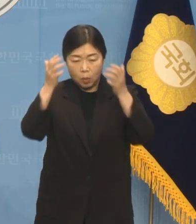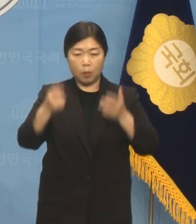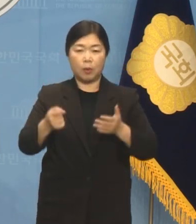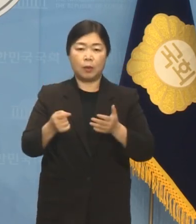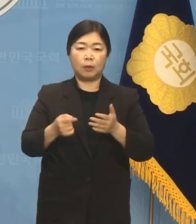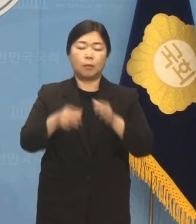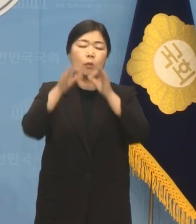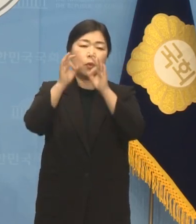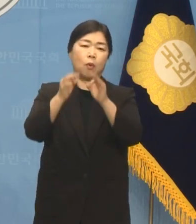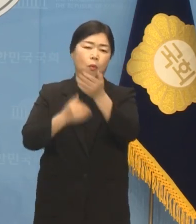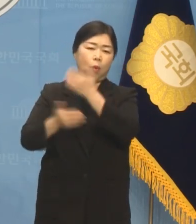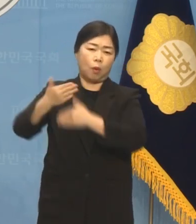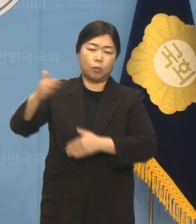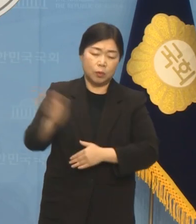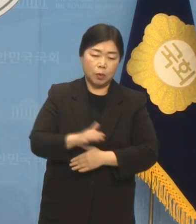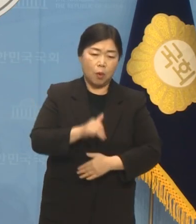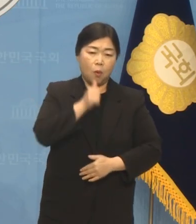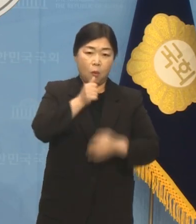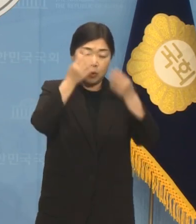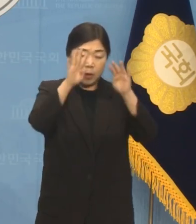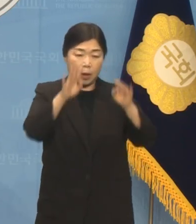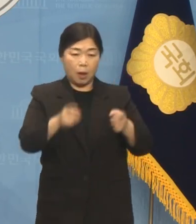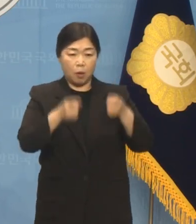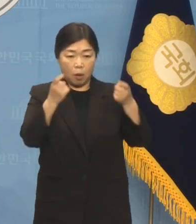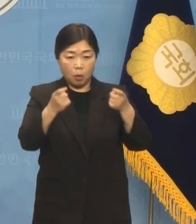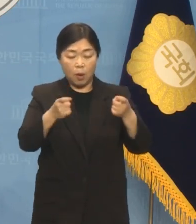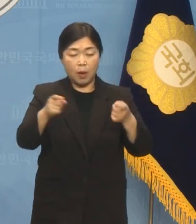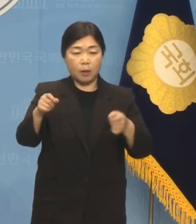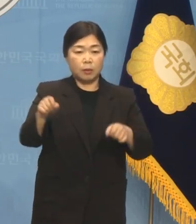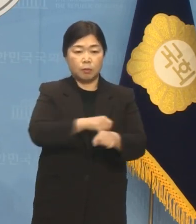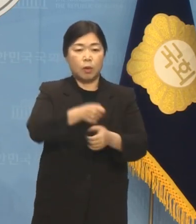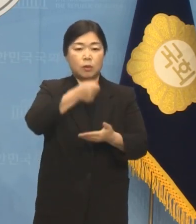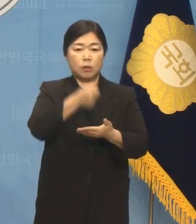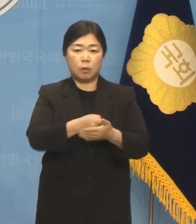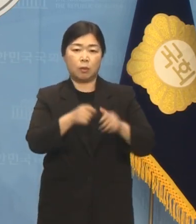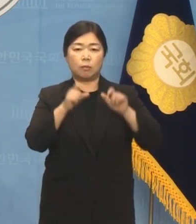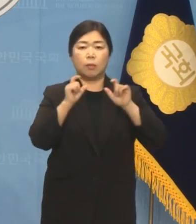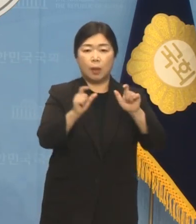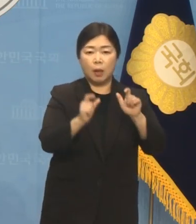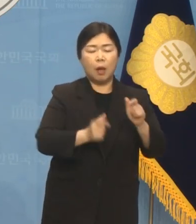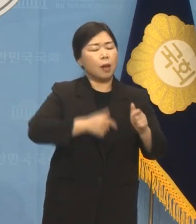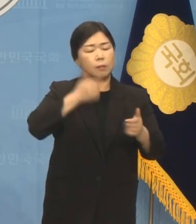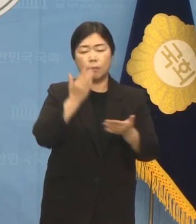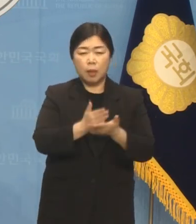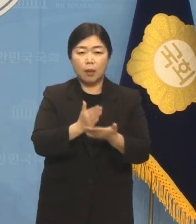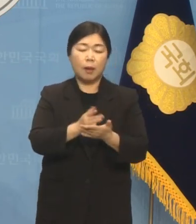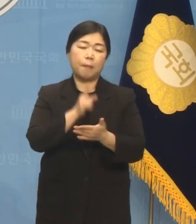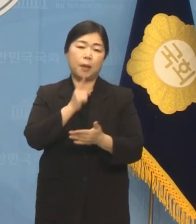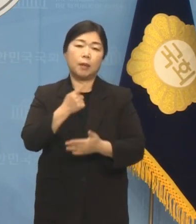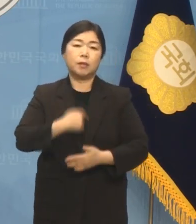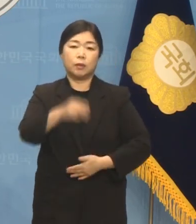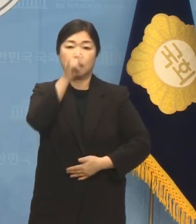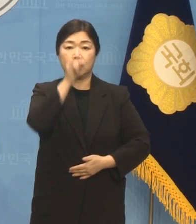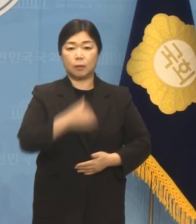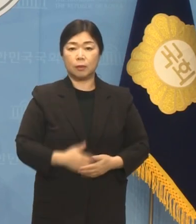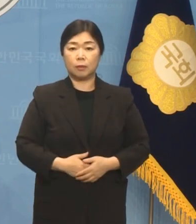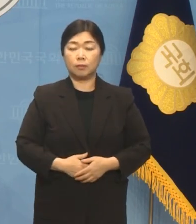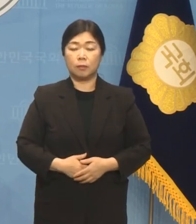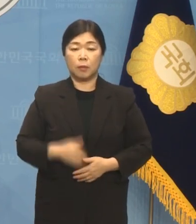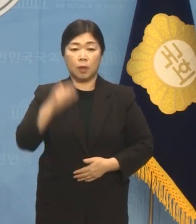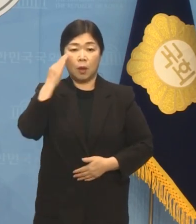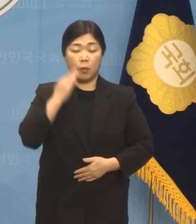과거부터 홍대 관광특구 지정에 반대한 바 있습니다. 녹색정의당의 우려는 이제